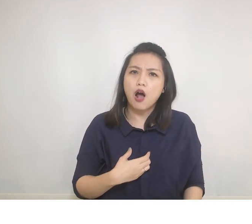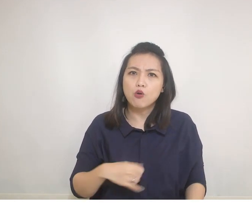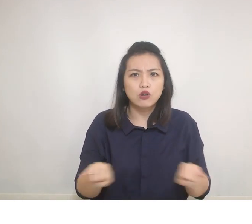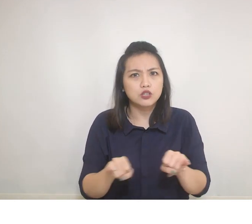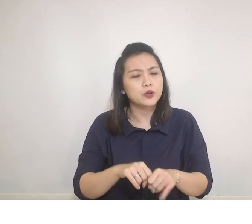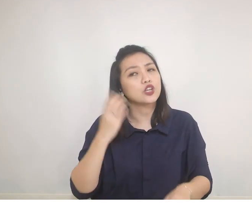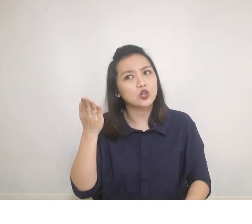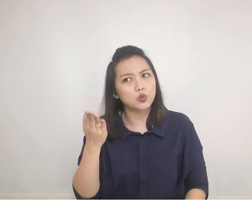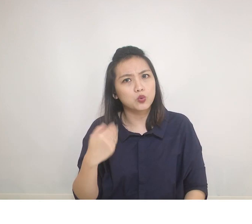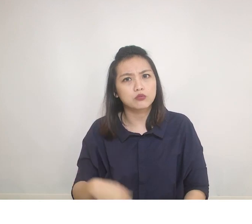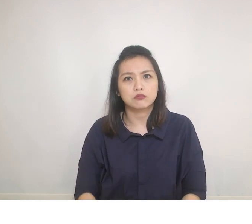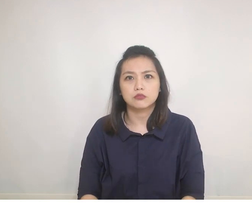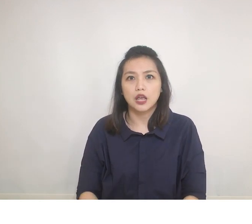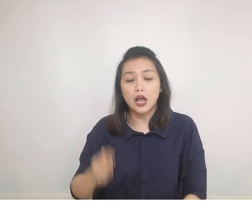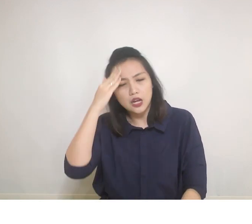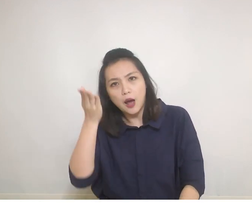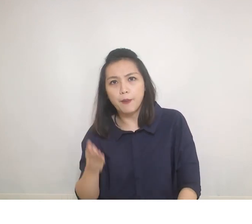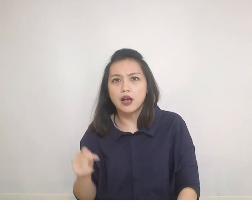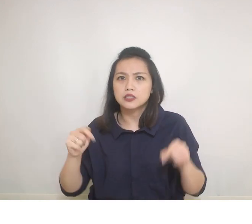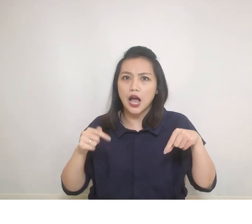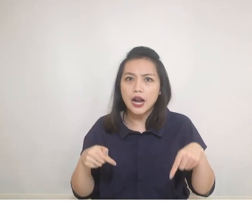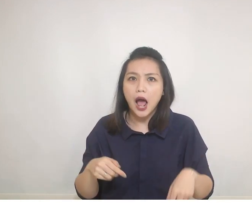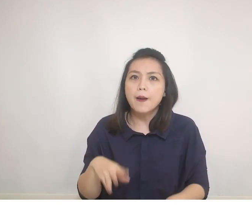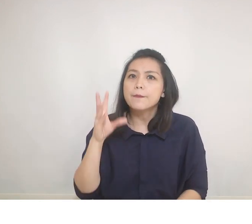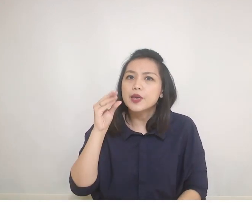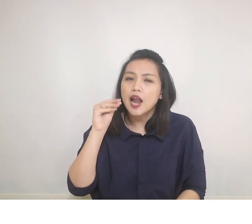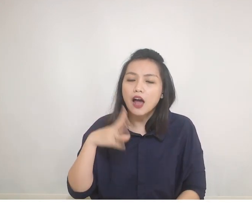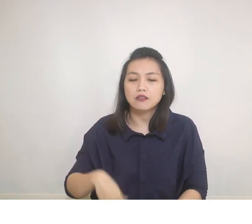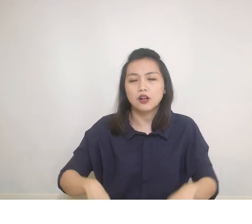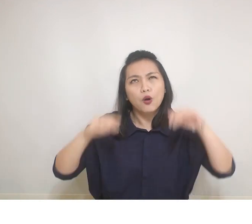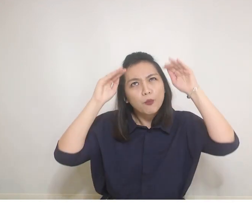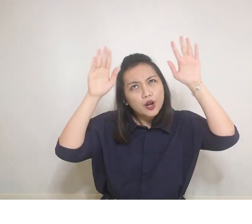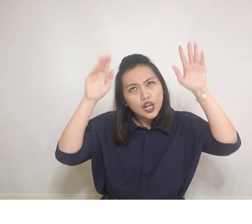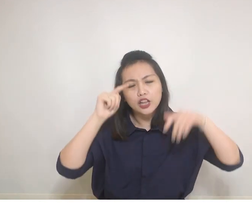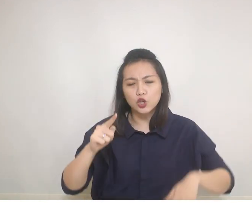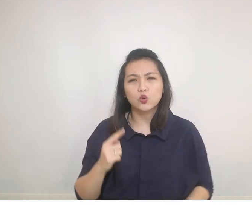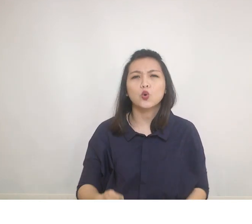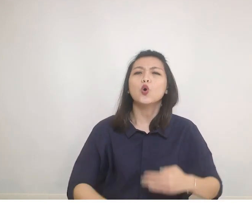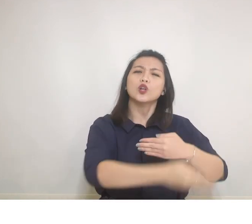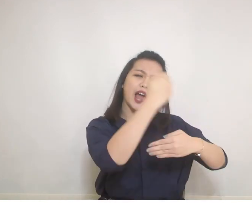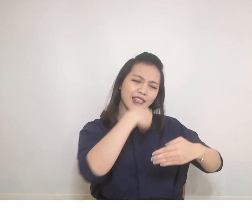sebelum Anda teruskan, saya mau perjelas tadi, karena kalian itu datang